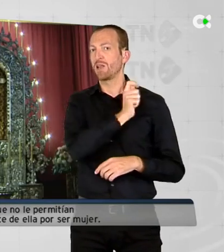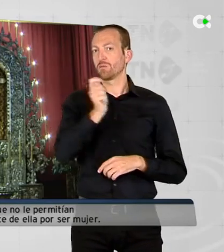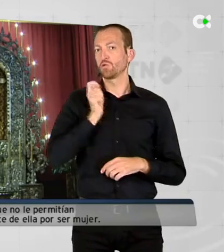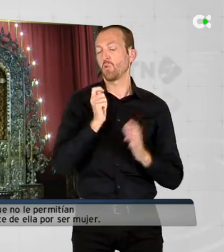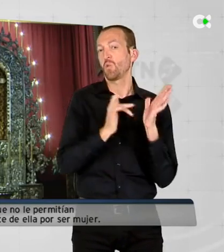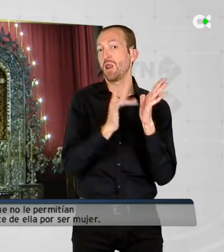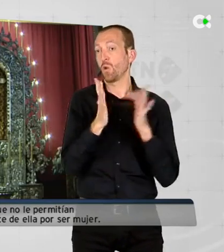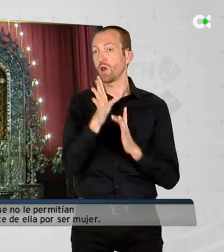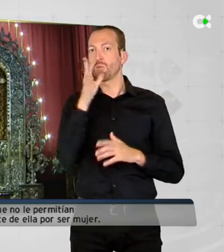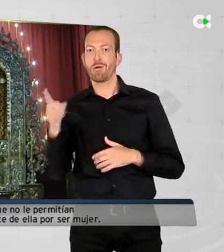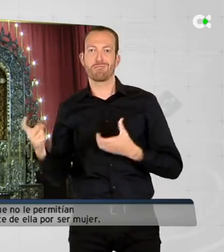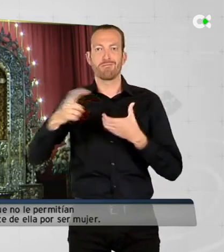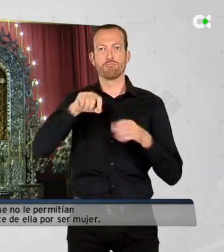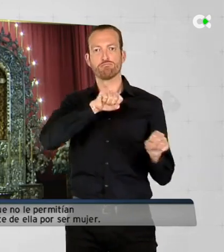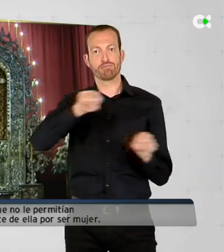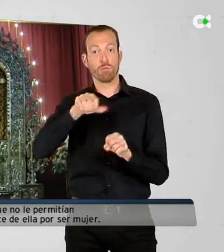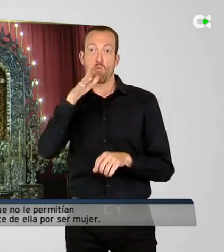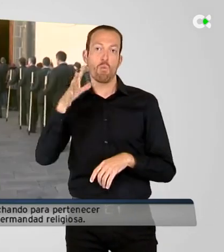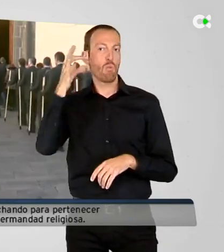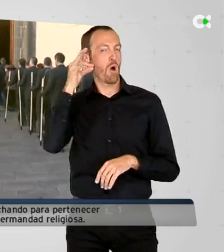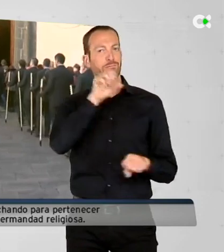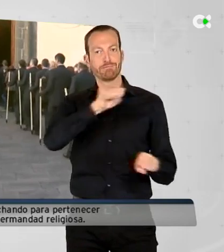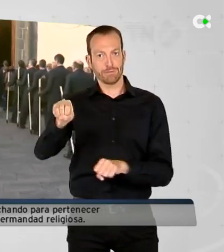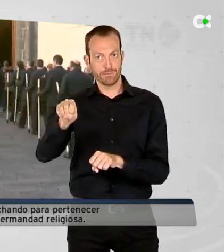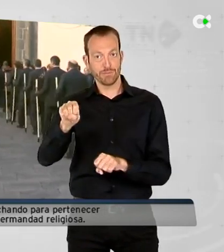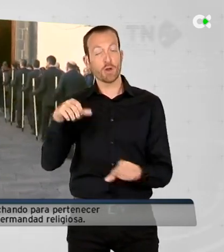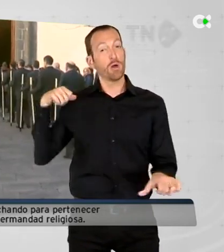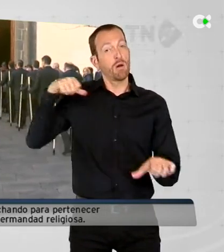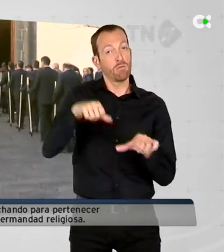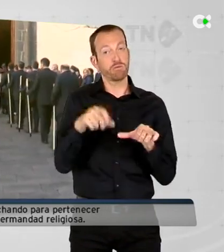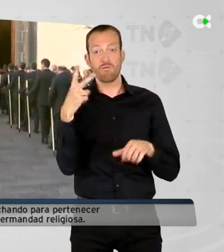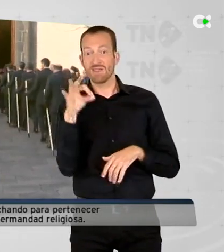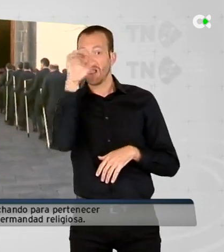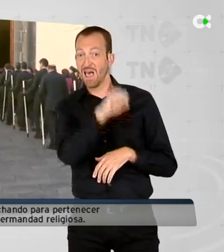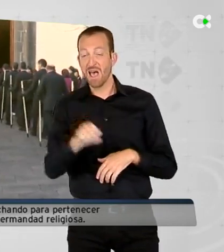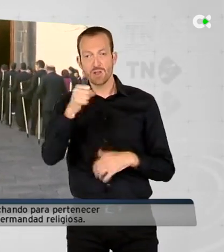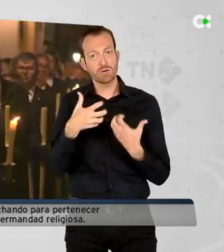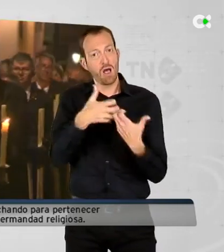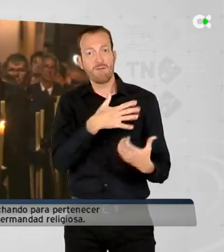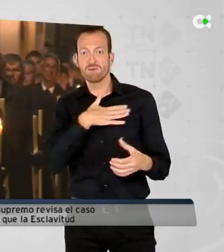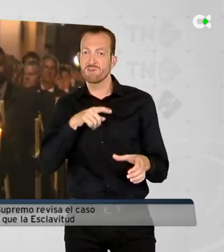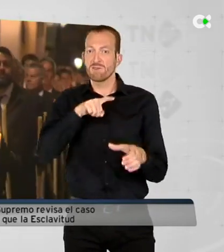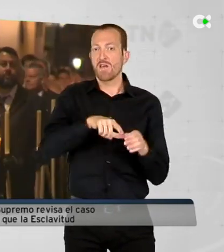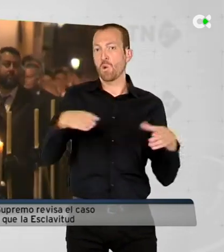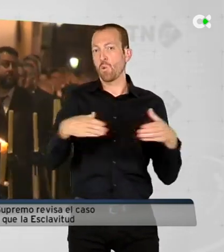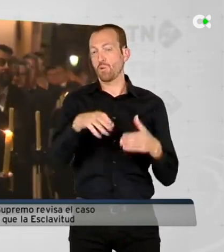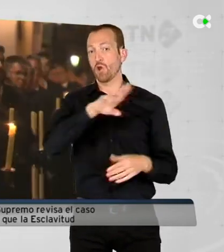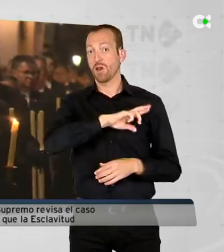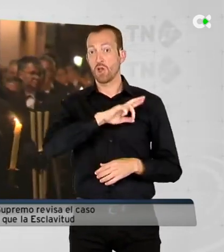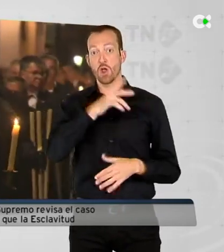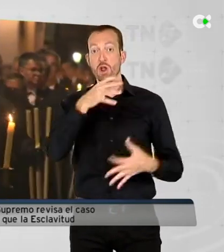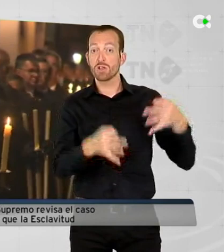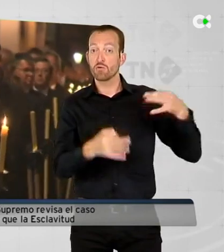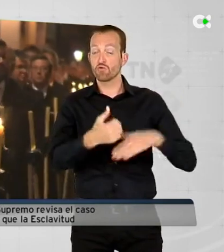no le permitían formar parte de ella por ser mujer. 20 años luchando por pertenecer a esta hermandad religiosa. Ahora el Supremo